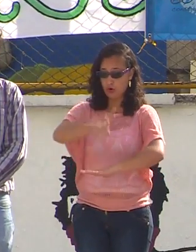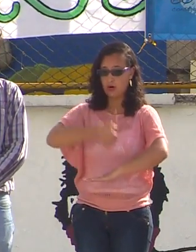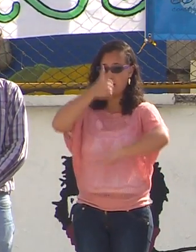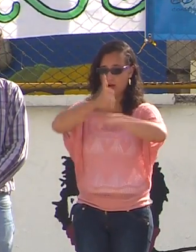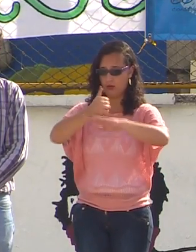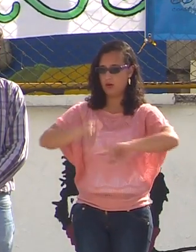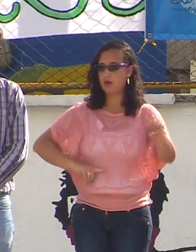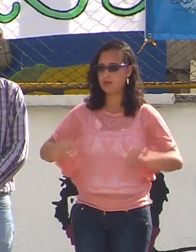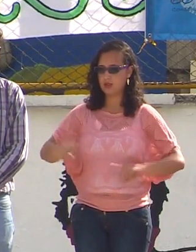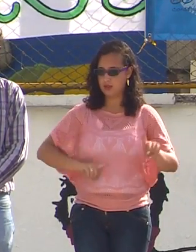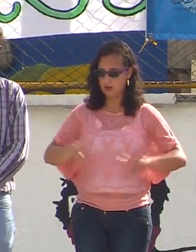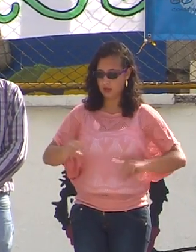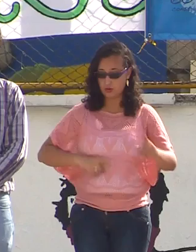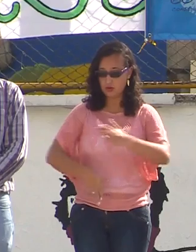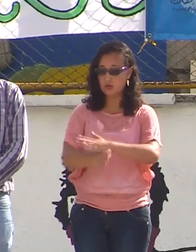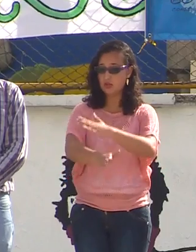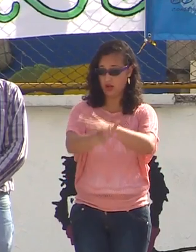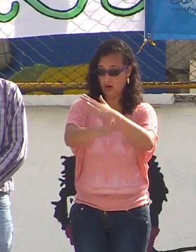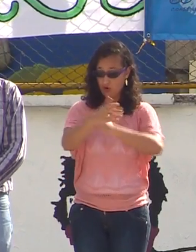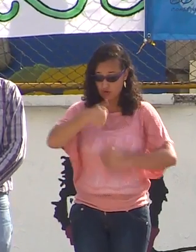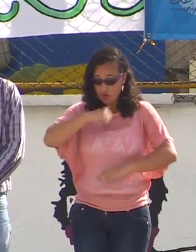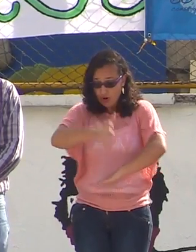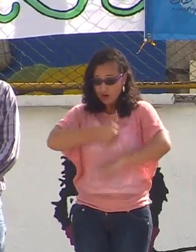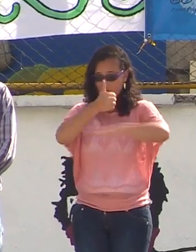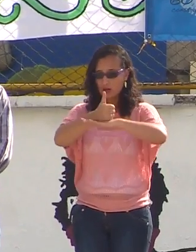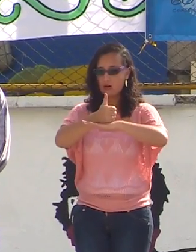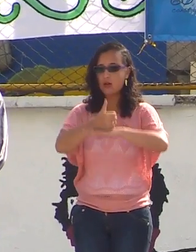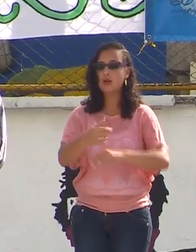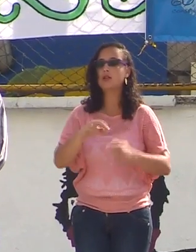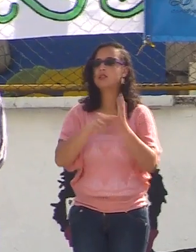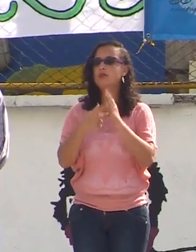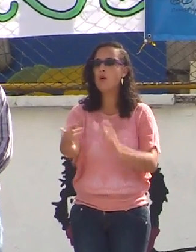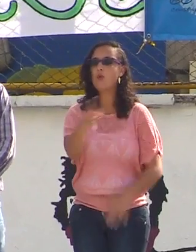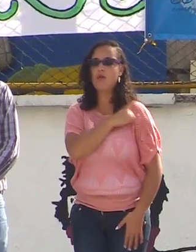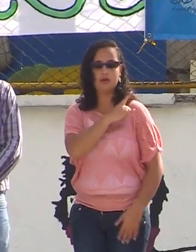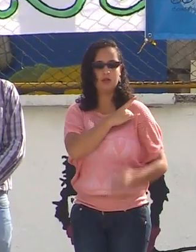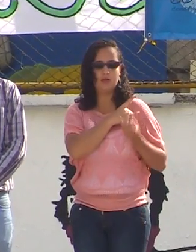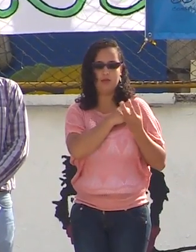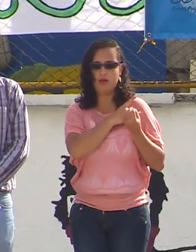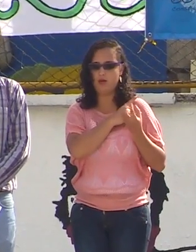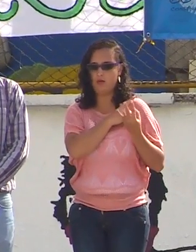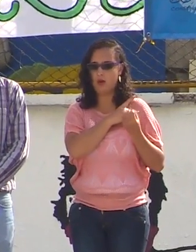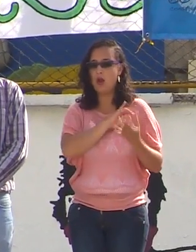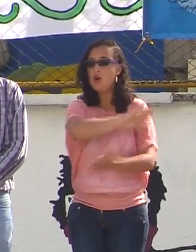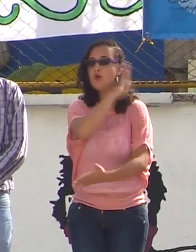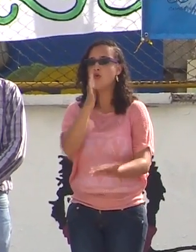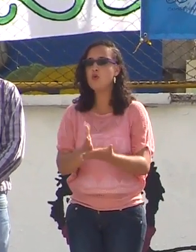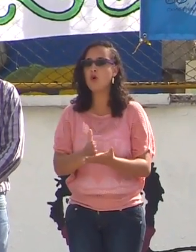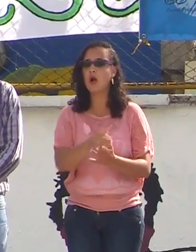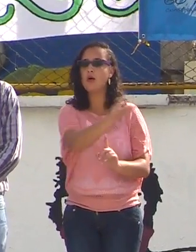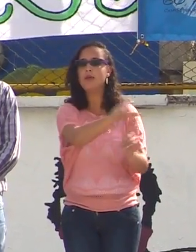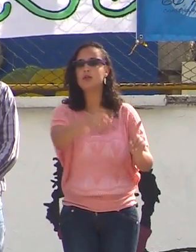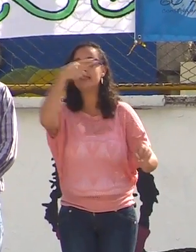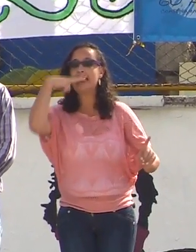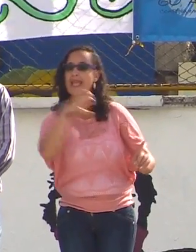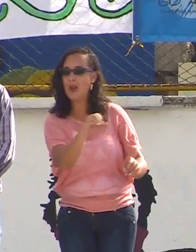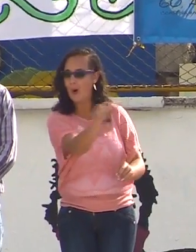la Universidad Pedagógica Nacional no abandonará a sus